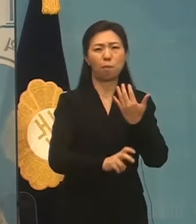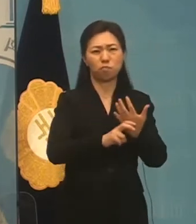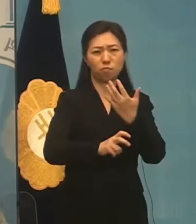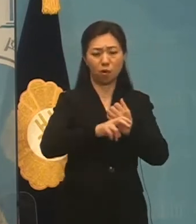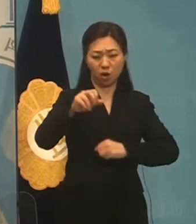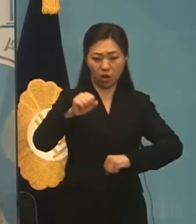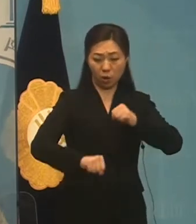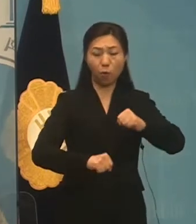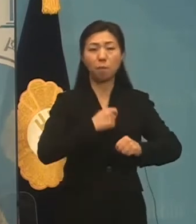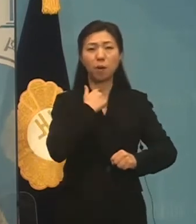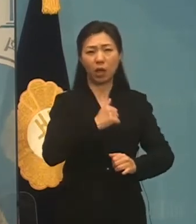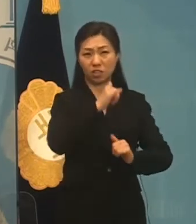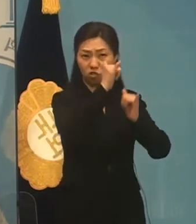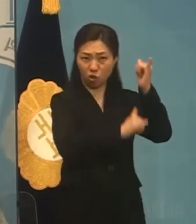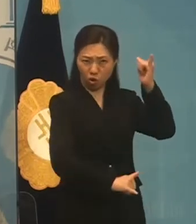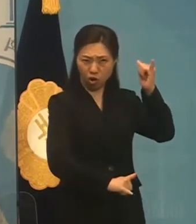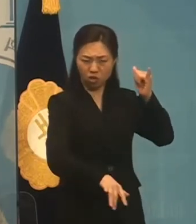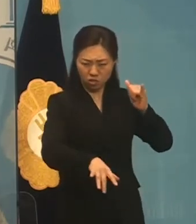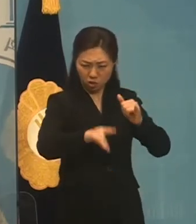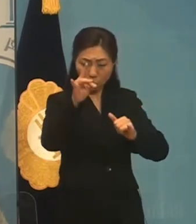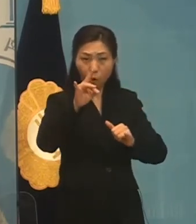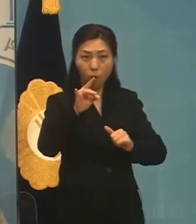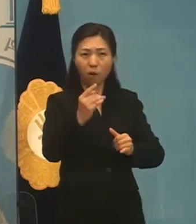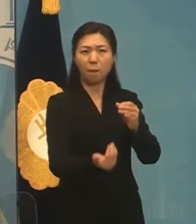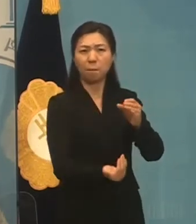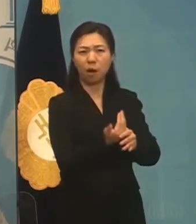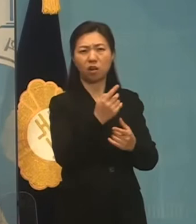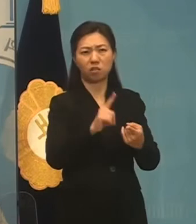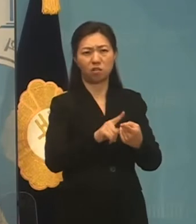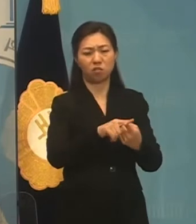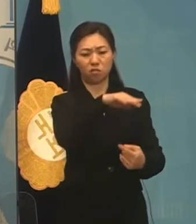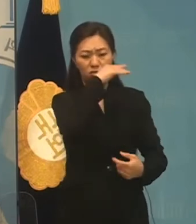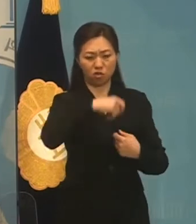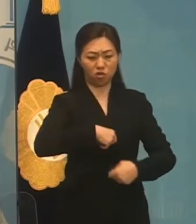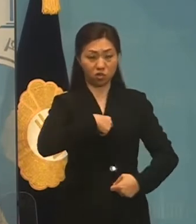유례없는 사건에 정의당은 깊은 유감을 표명합니다.